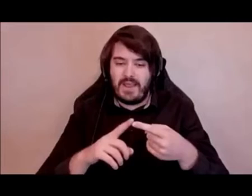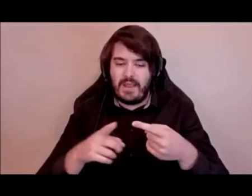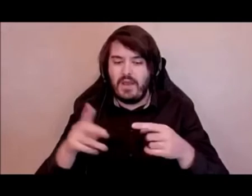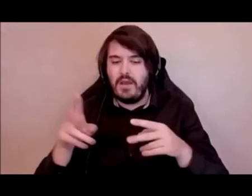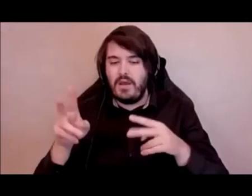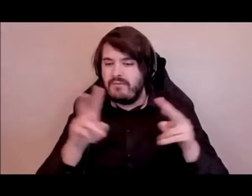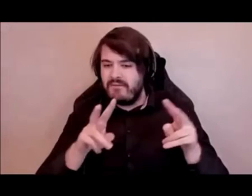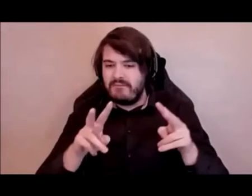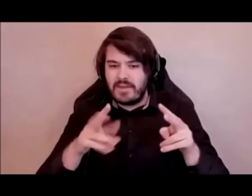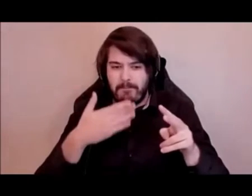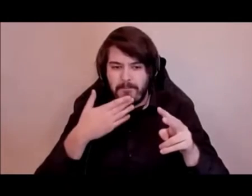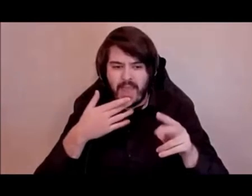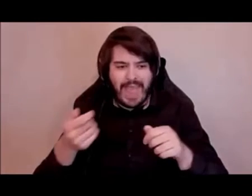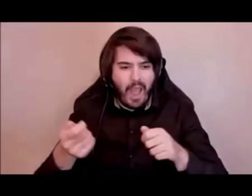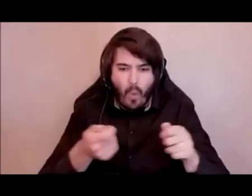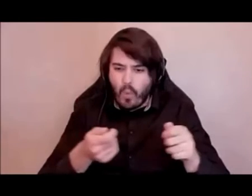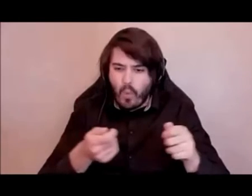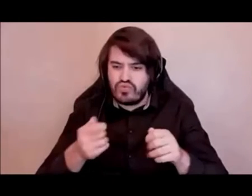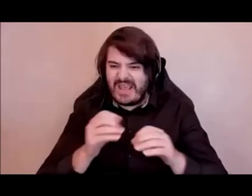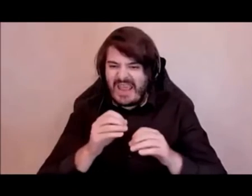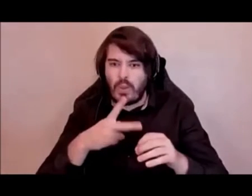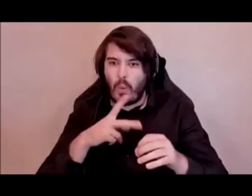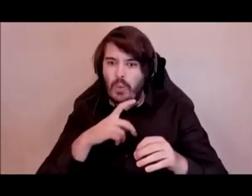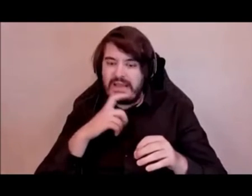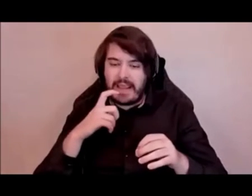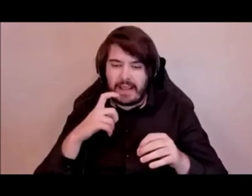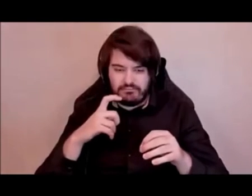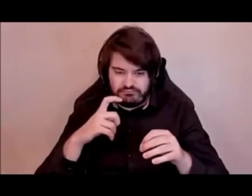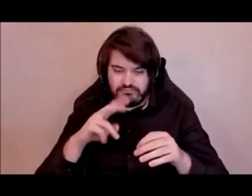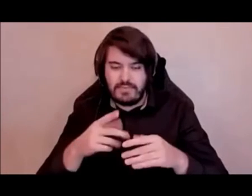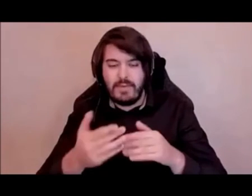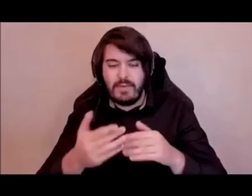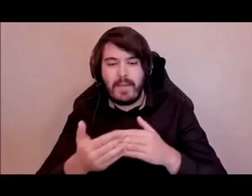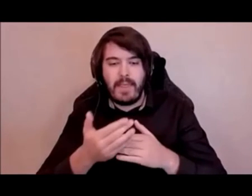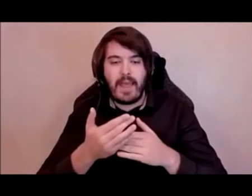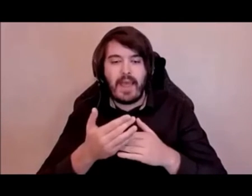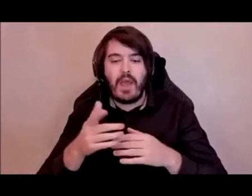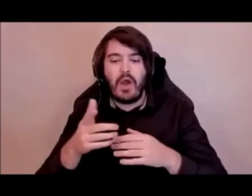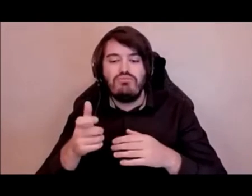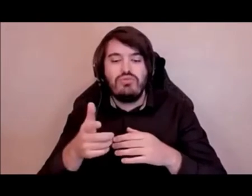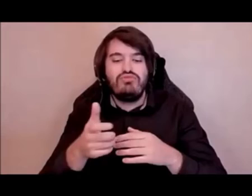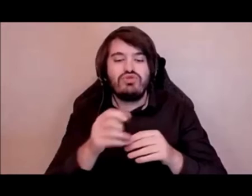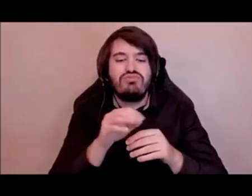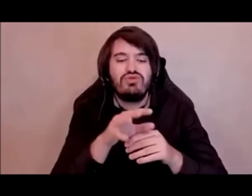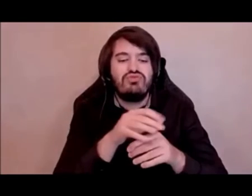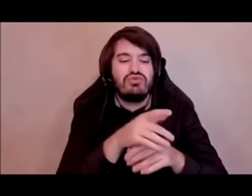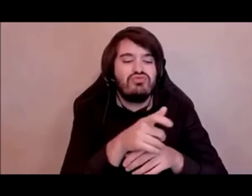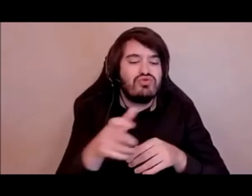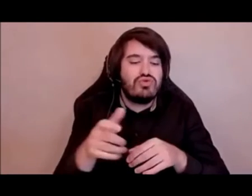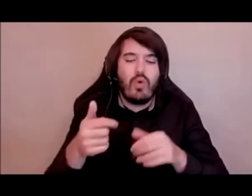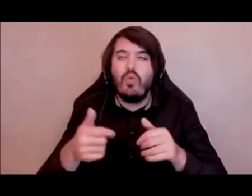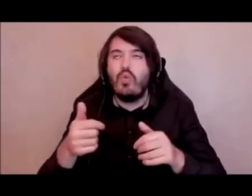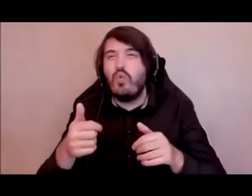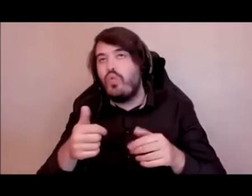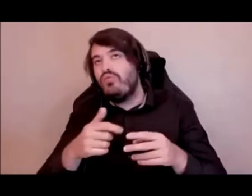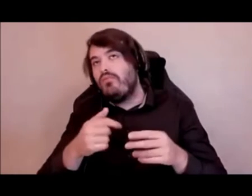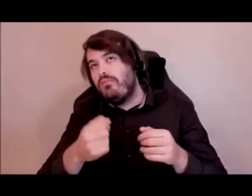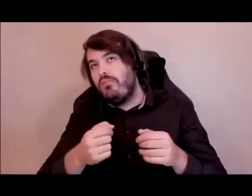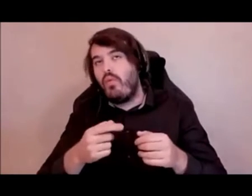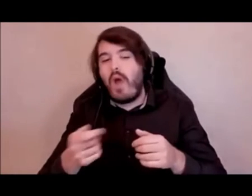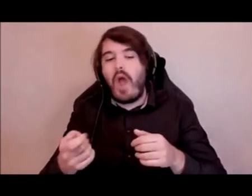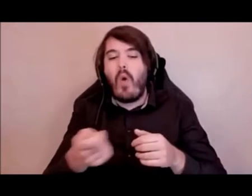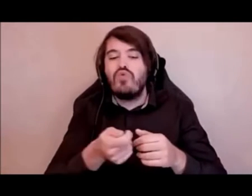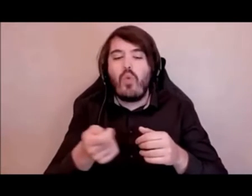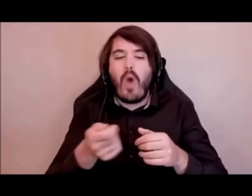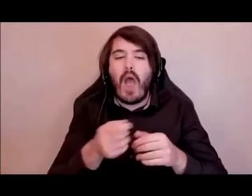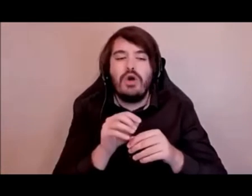tout est bien arrosé, que rien n'est sec. Donc, on va le matin avec un vaporisateur ou un arrosoir